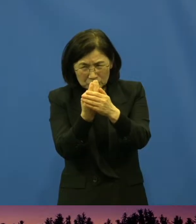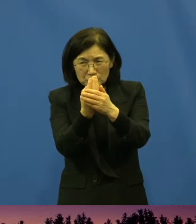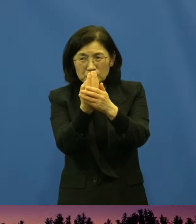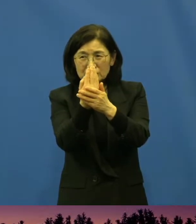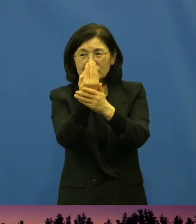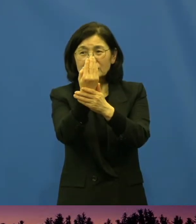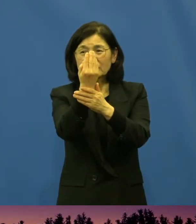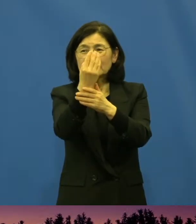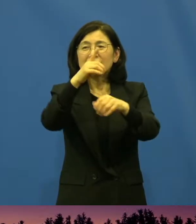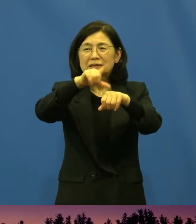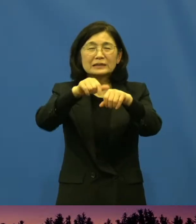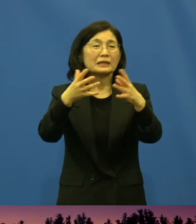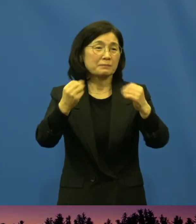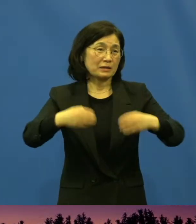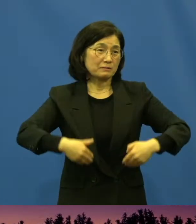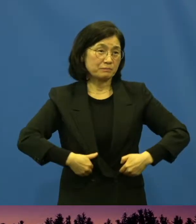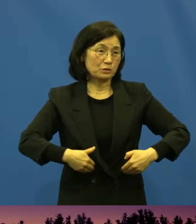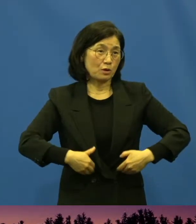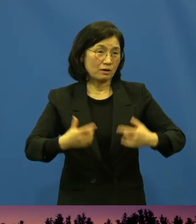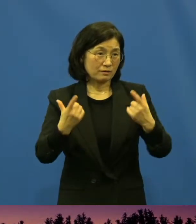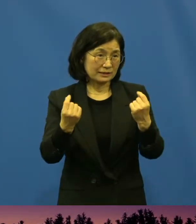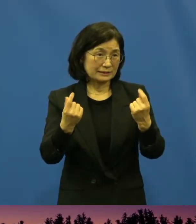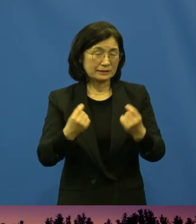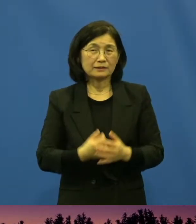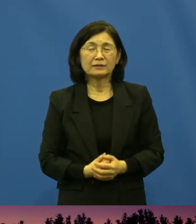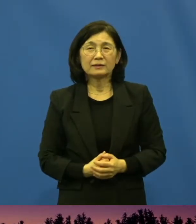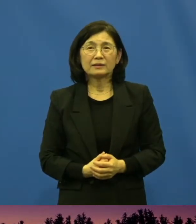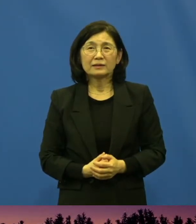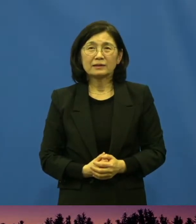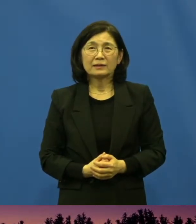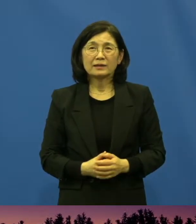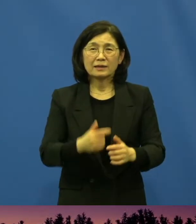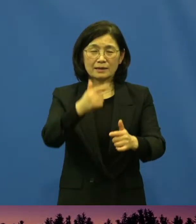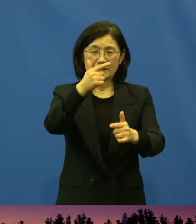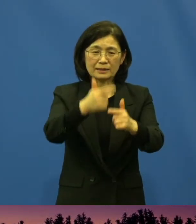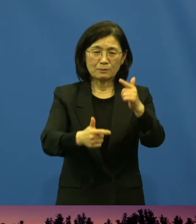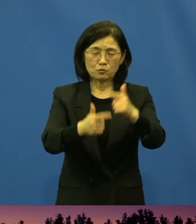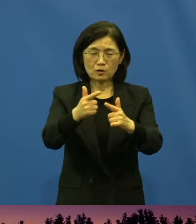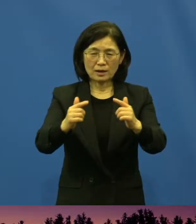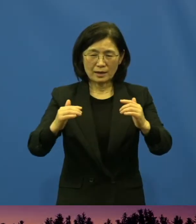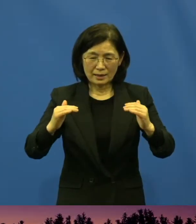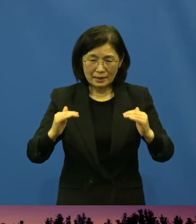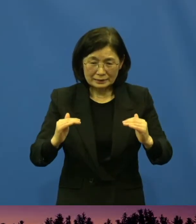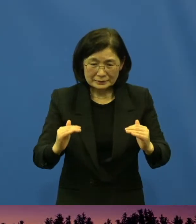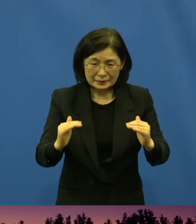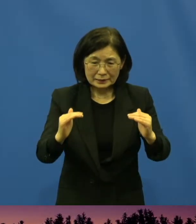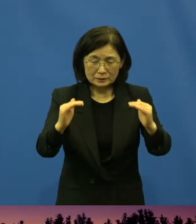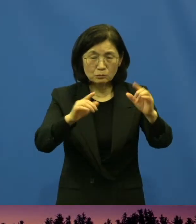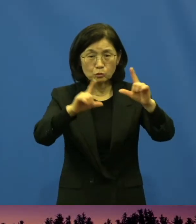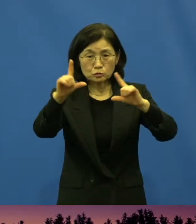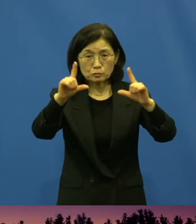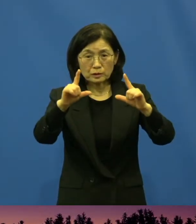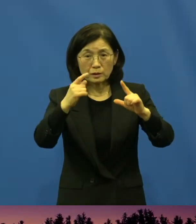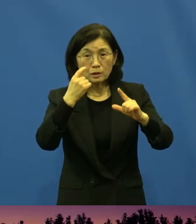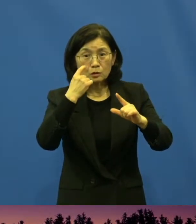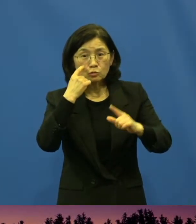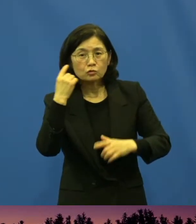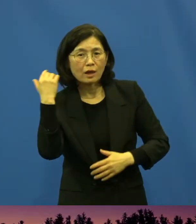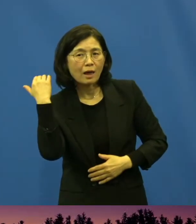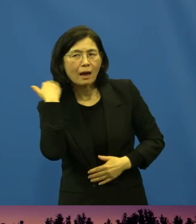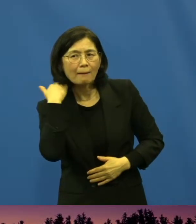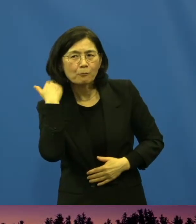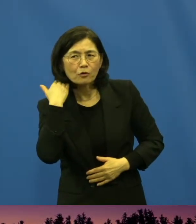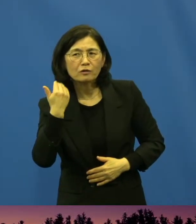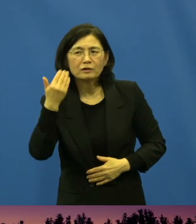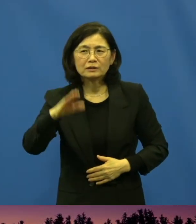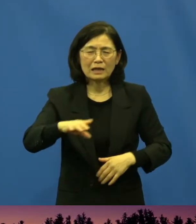날 보면 자라요. 근데 그 나무가 자라는 게 눈에 보여요? 안 보여요. 근데 오랜 세월이